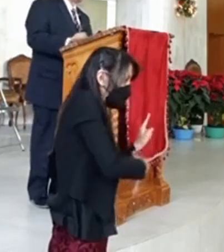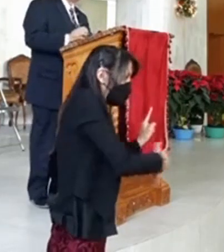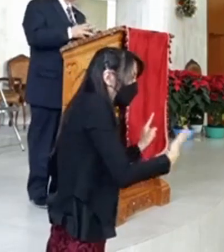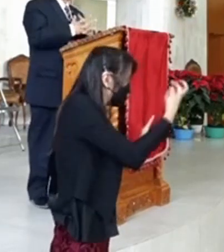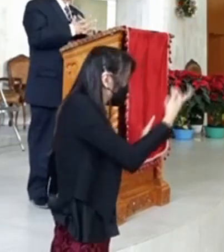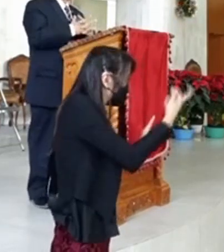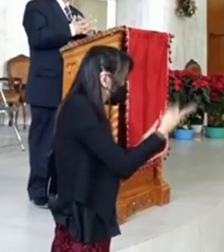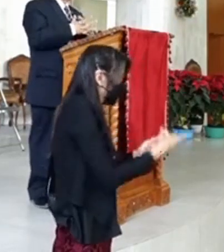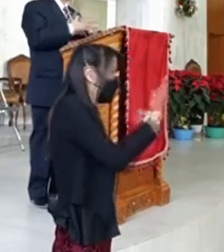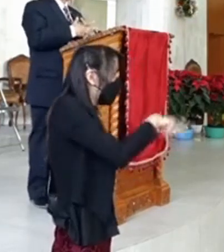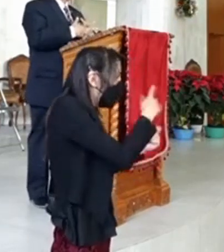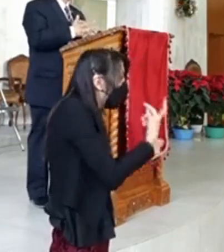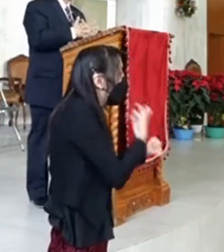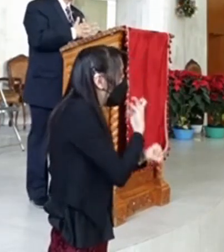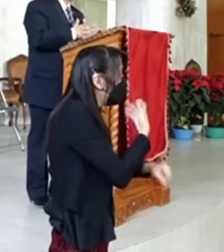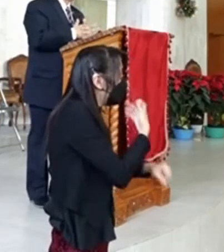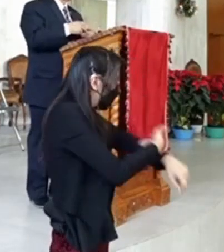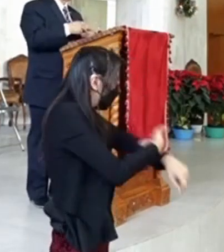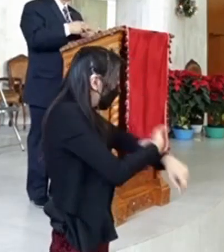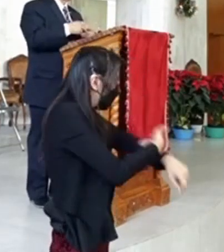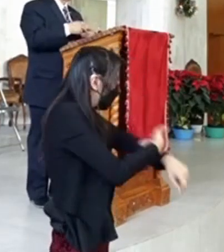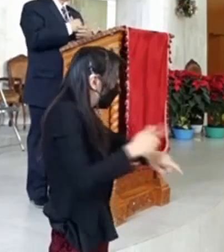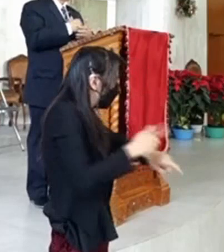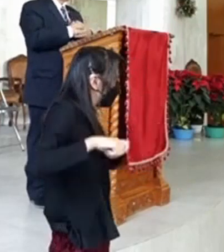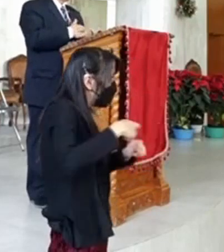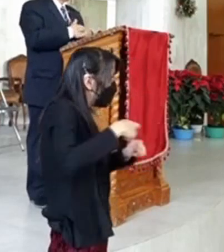de familia que por razones fiscales,